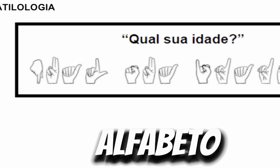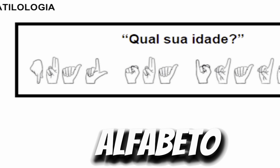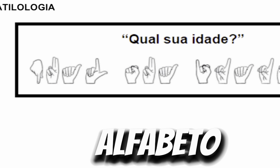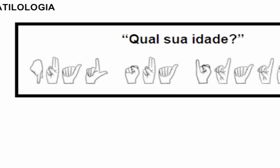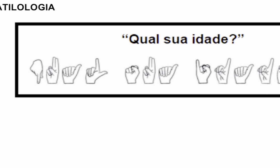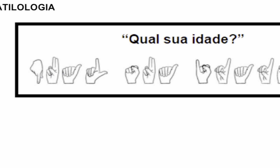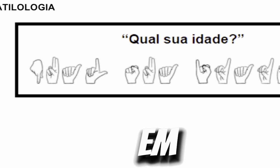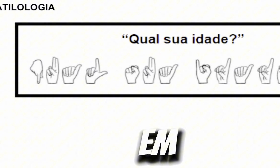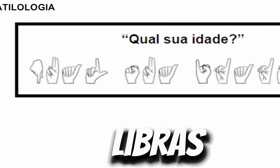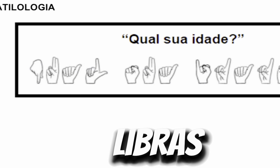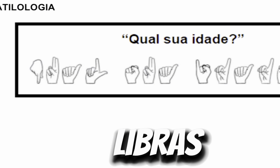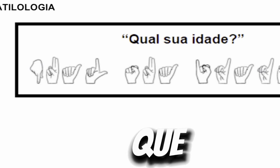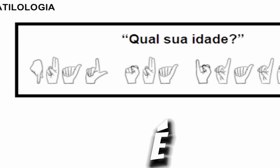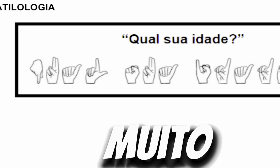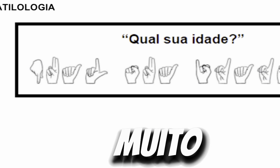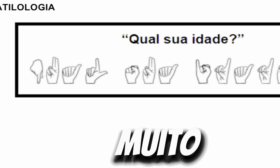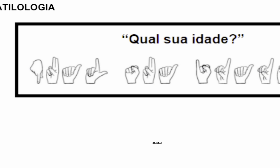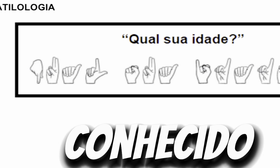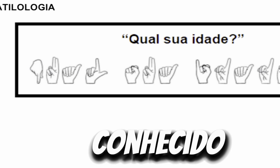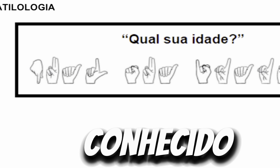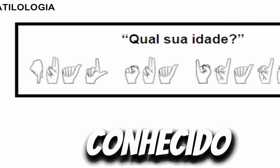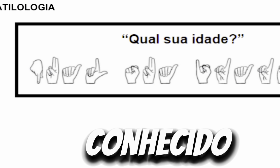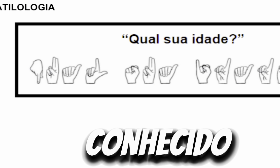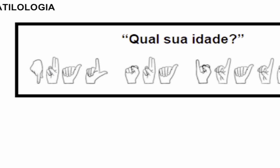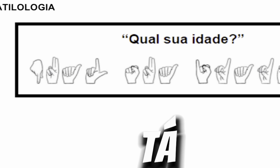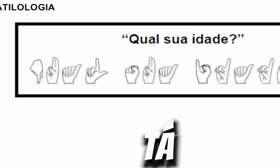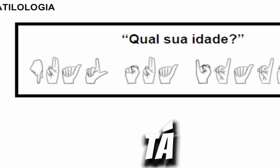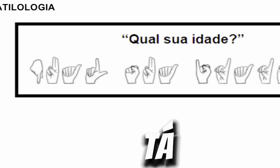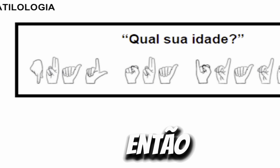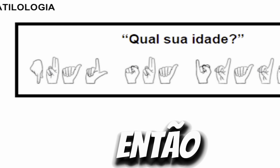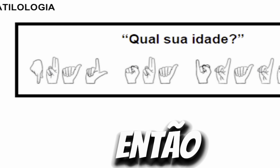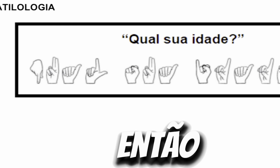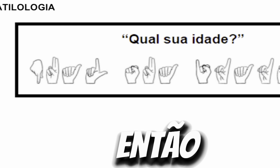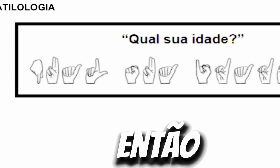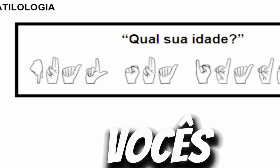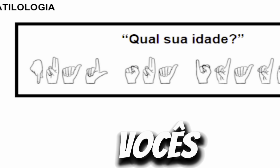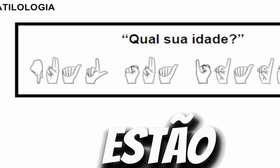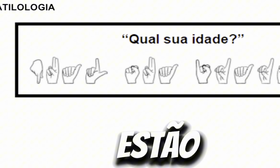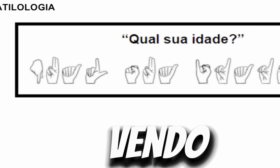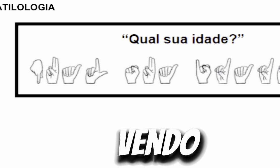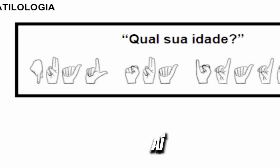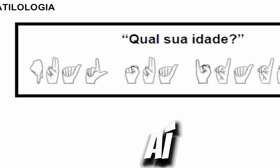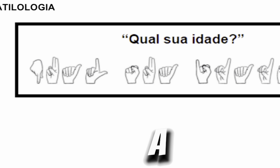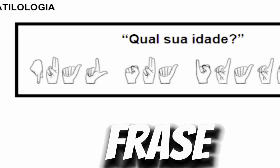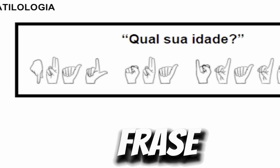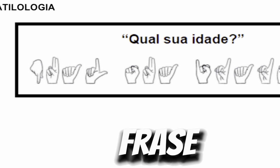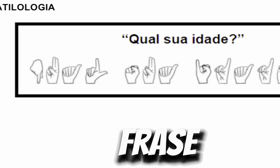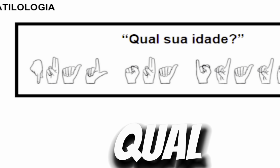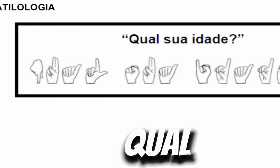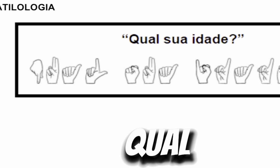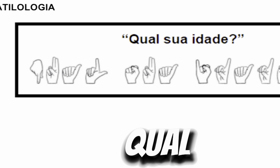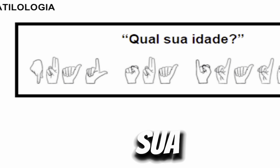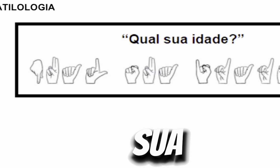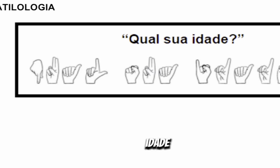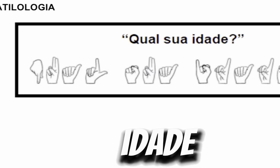alfabeto em Libras, que é muito conhecido, tá? Então, vocês estão vendo aí a frase, qual sua